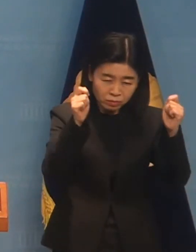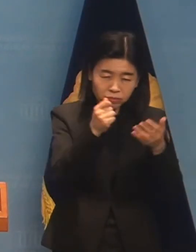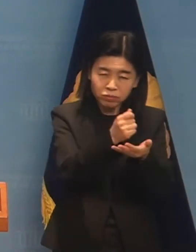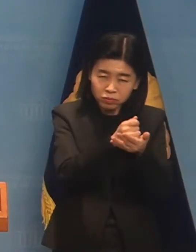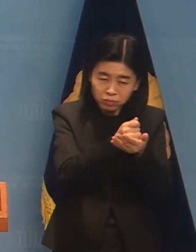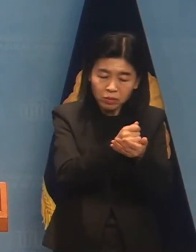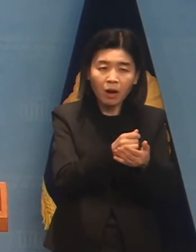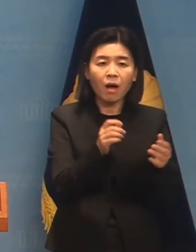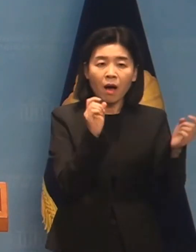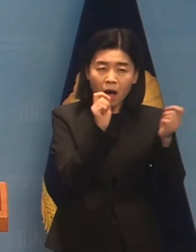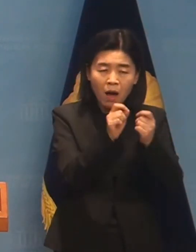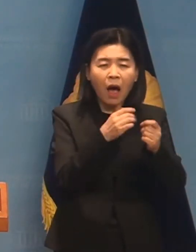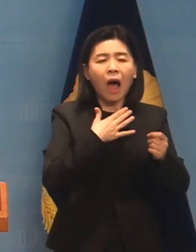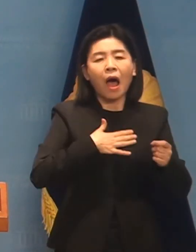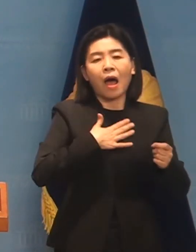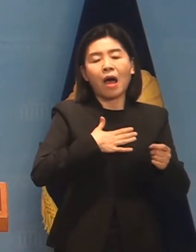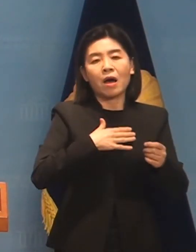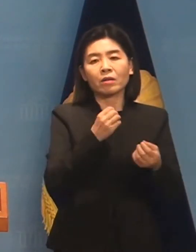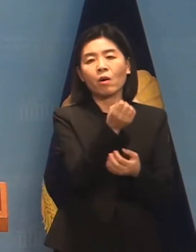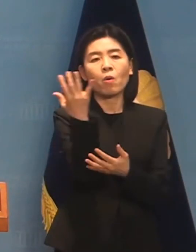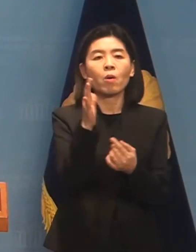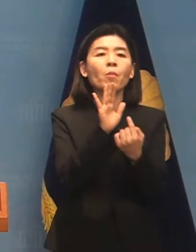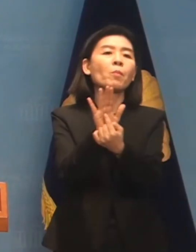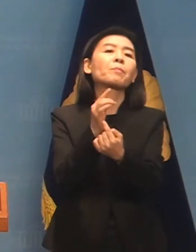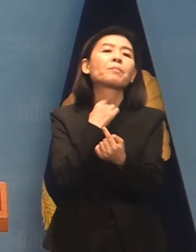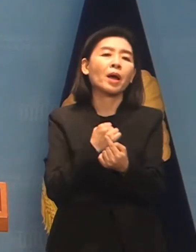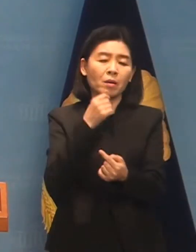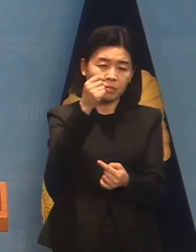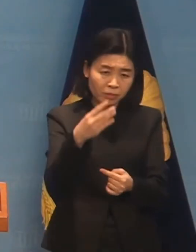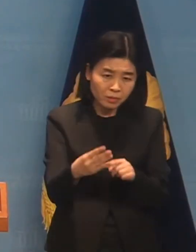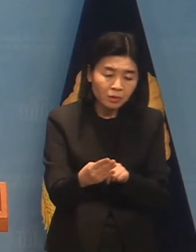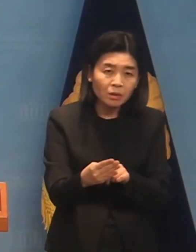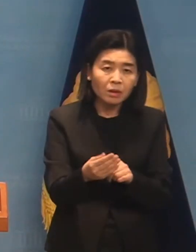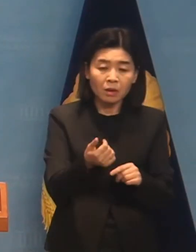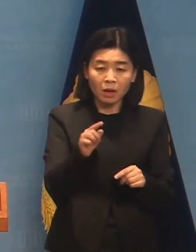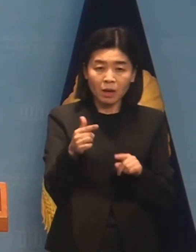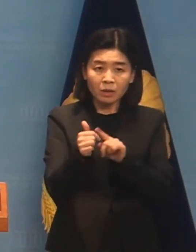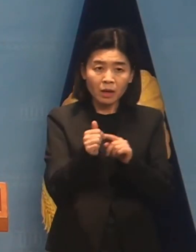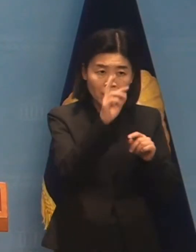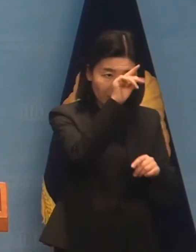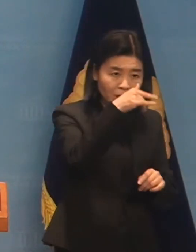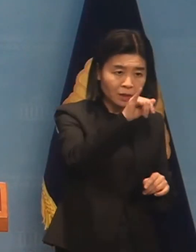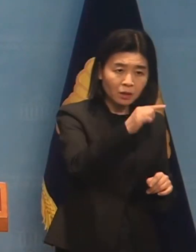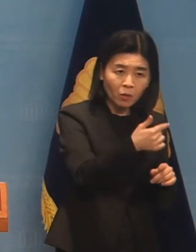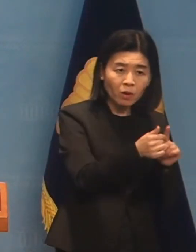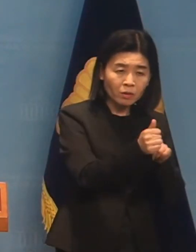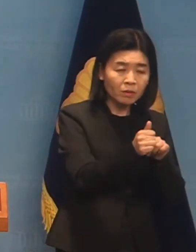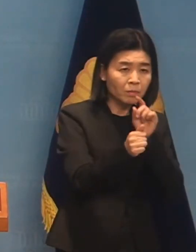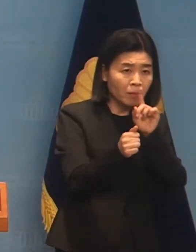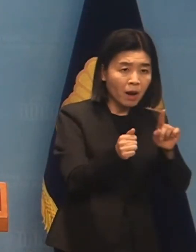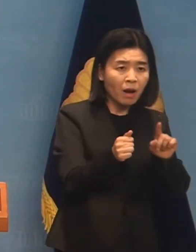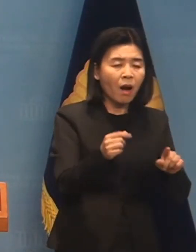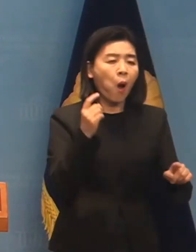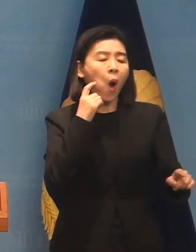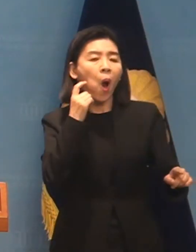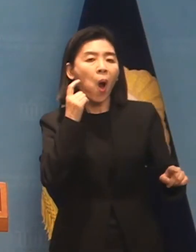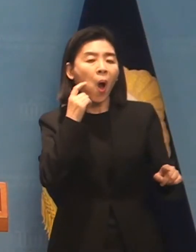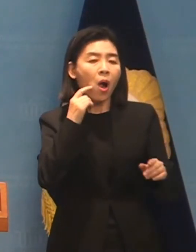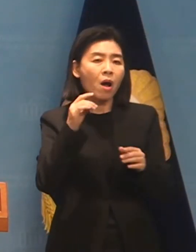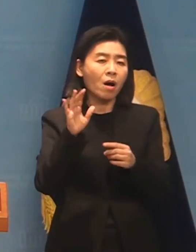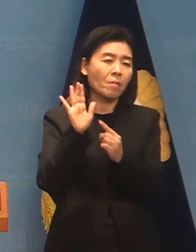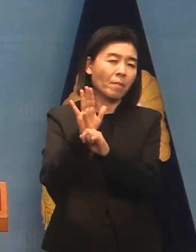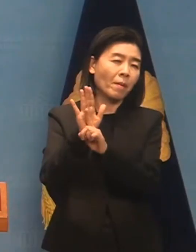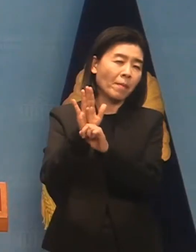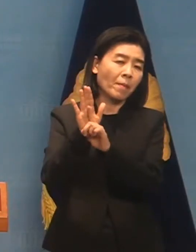여러 언론을 통해 보도된 바 있습니다. 그럼에도 불구하고 한덕수 후보는 박지원 의원의 발언이 새빨간 거짓말이라고